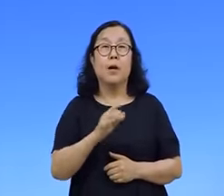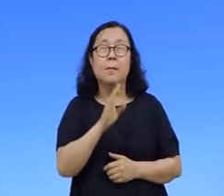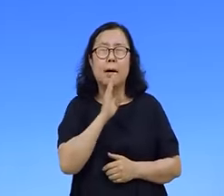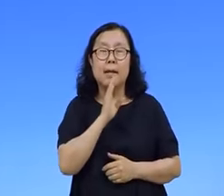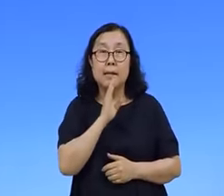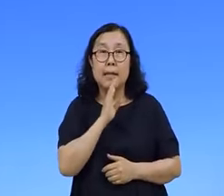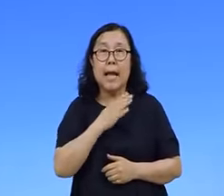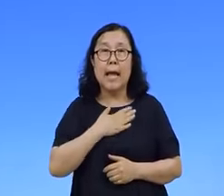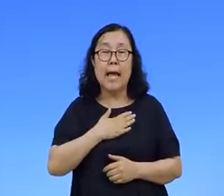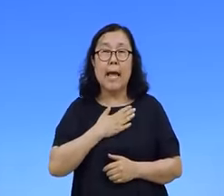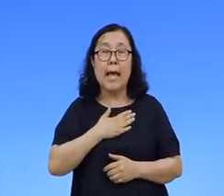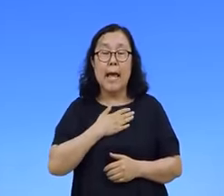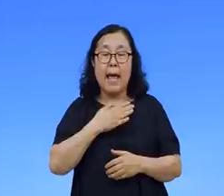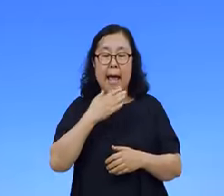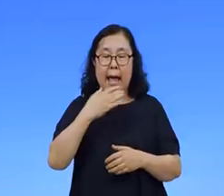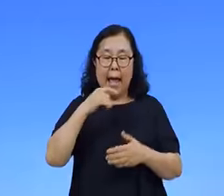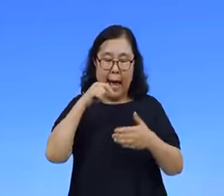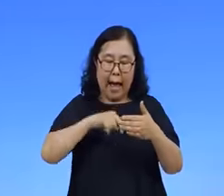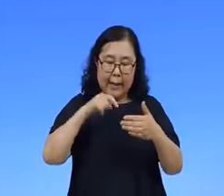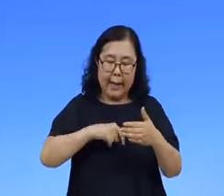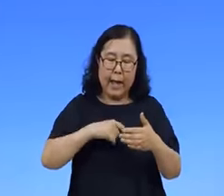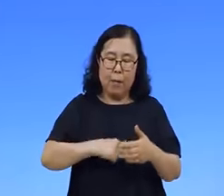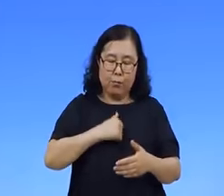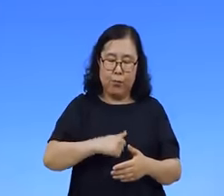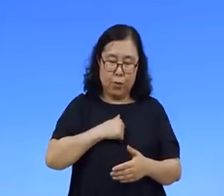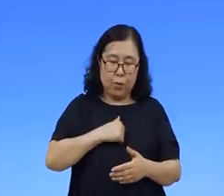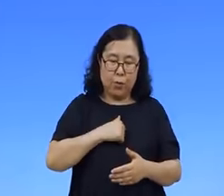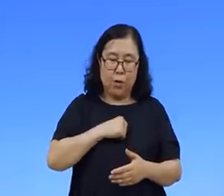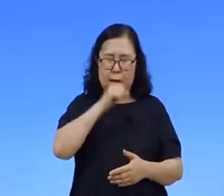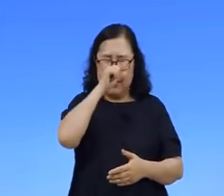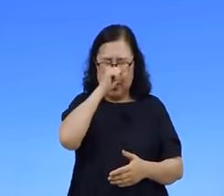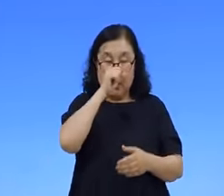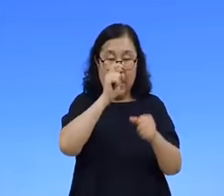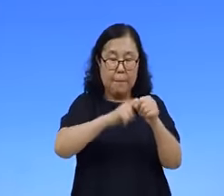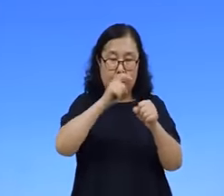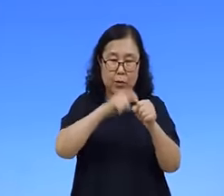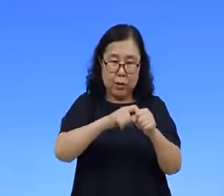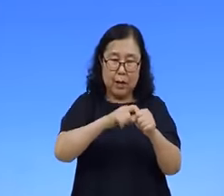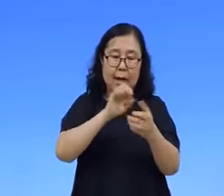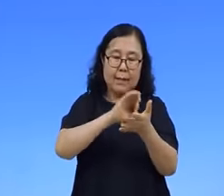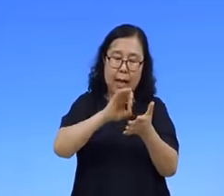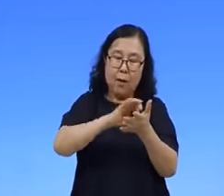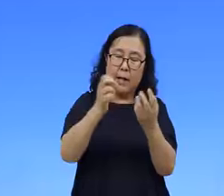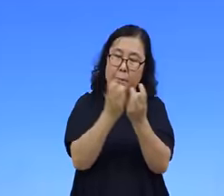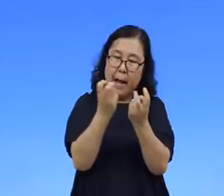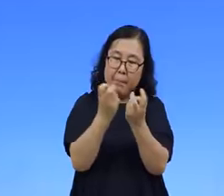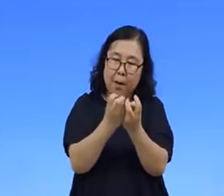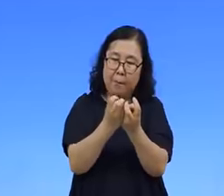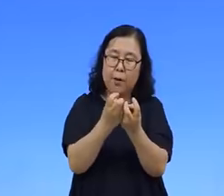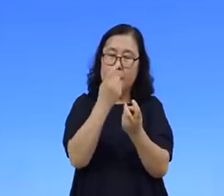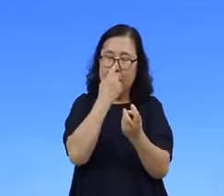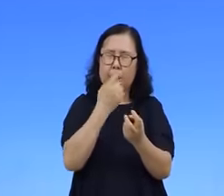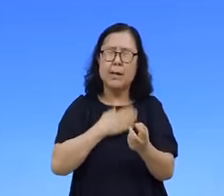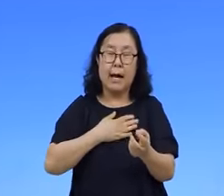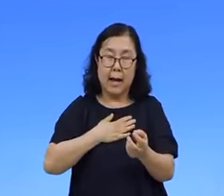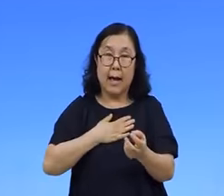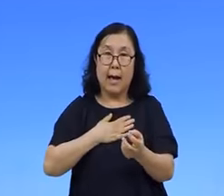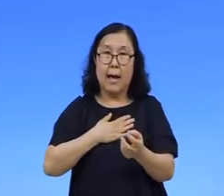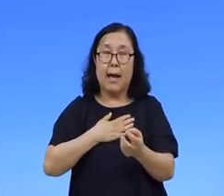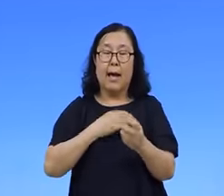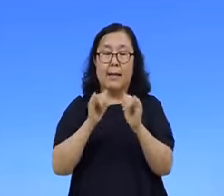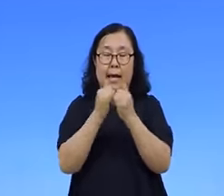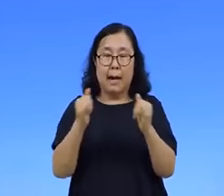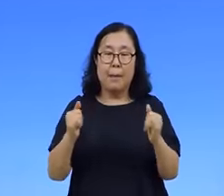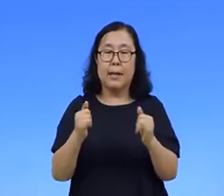그건 말이지, 내 안의 분노를 선한 목적에 사용하는 법을 배워서 알고 있거든. 사람에게 분노는